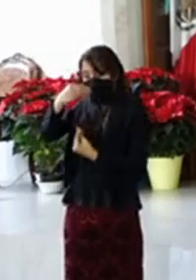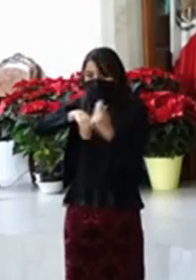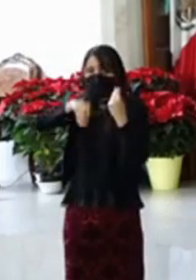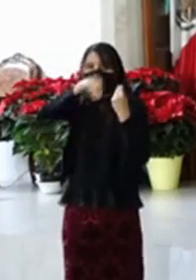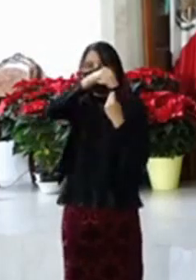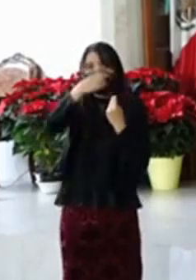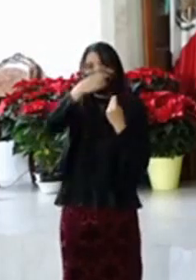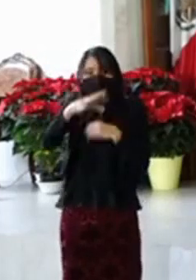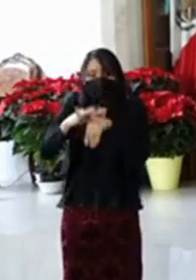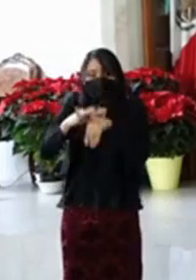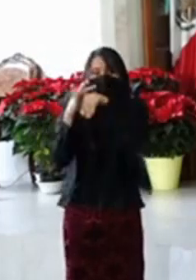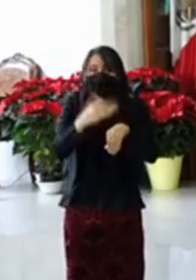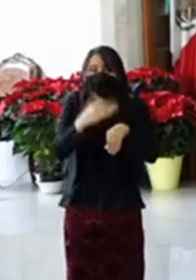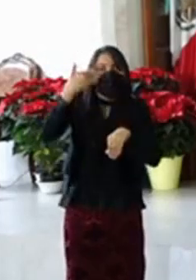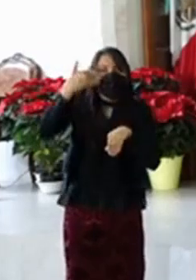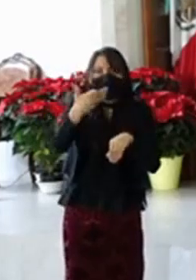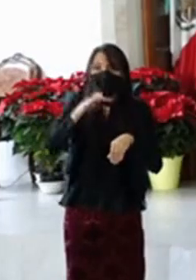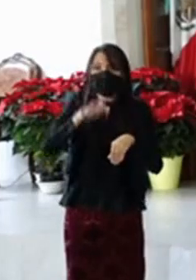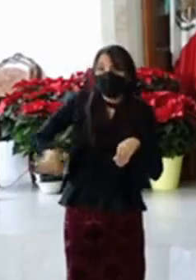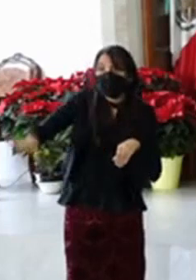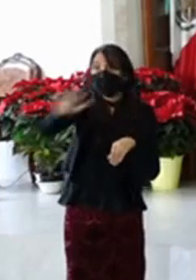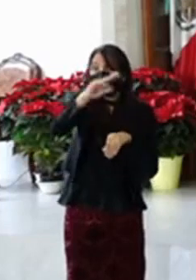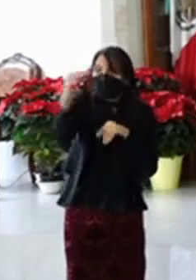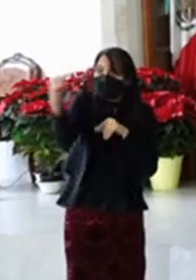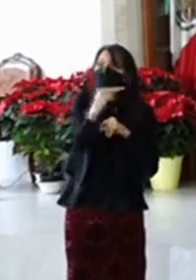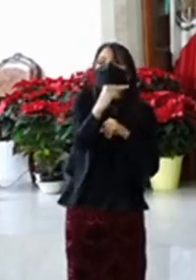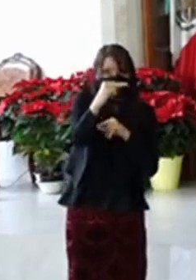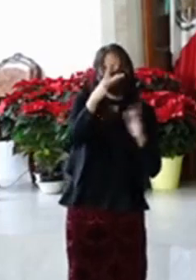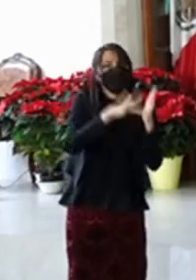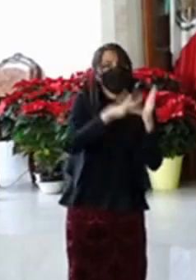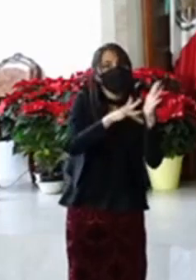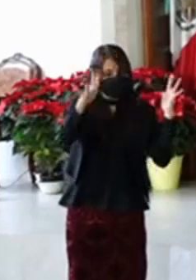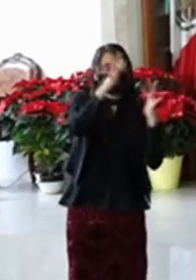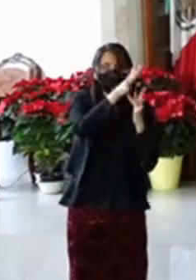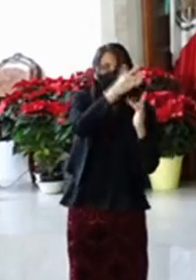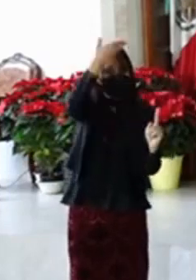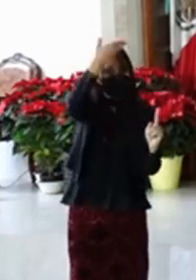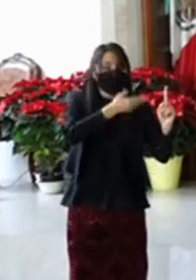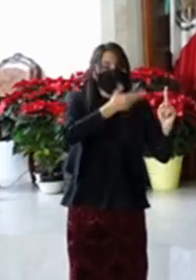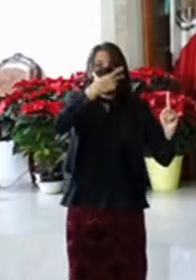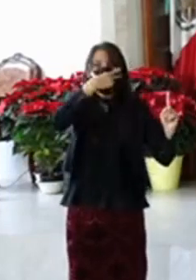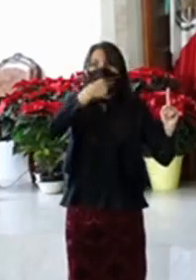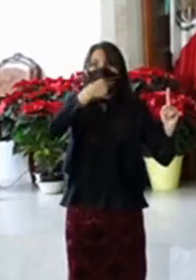es hombre como nosotros, pero lo sublime, Él es Dios.